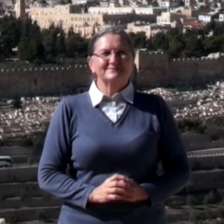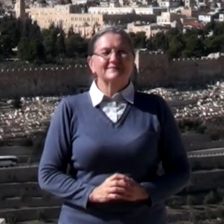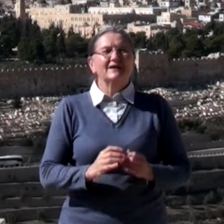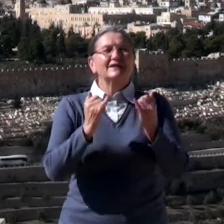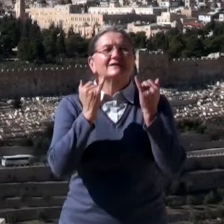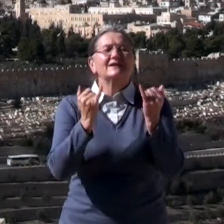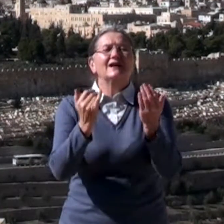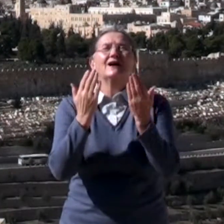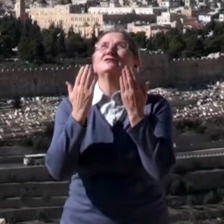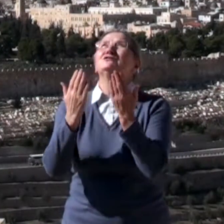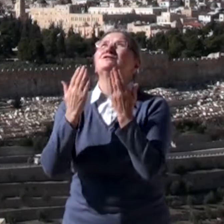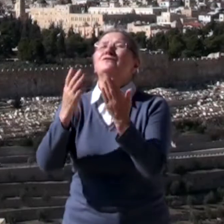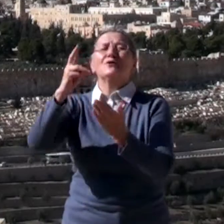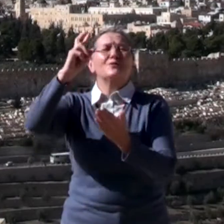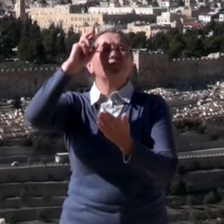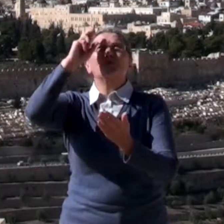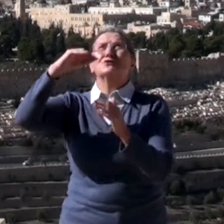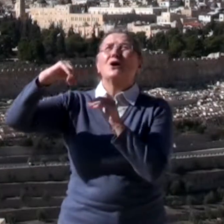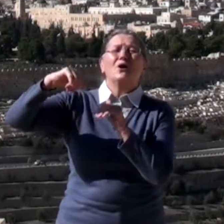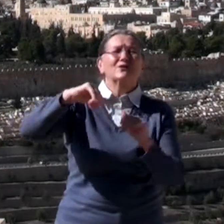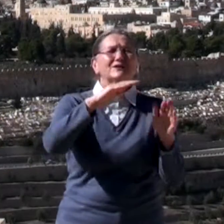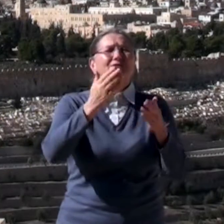Для чего, Боже, отринул нас навсегда?